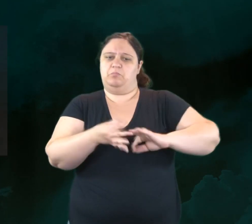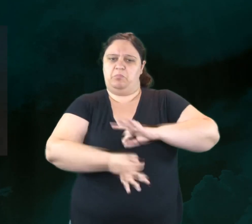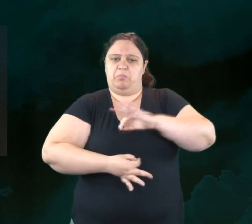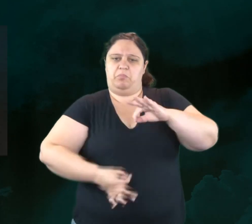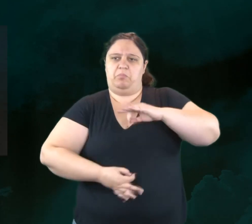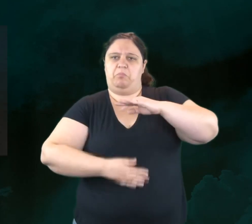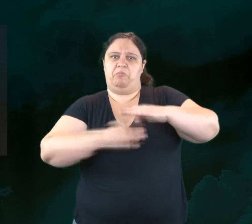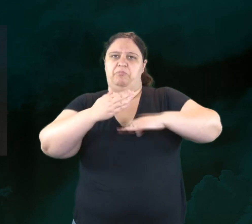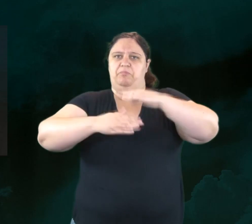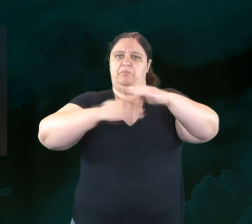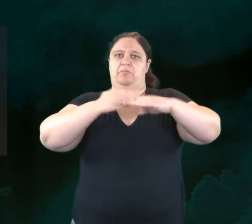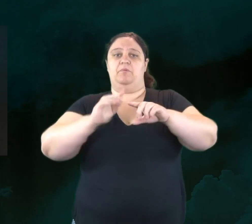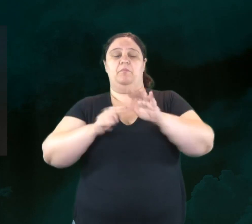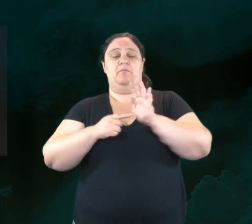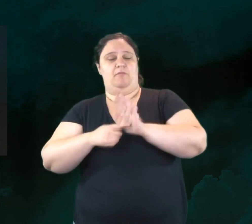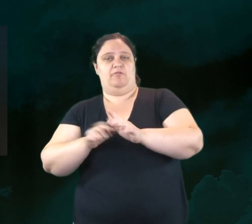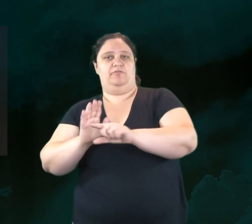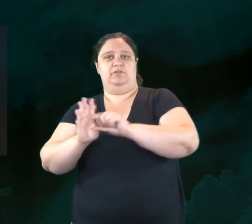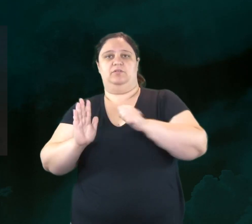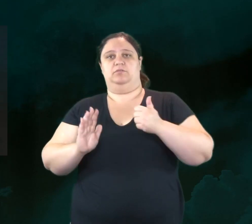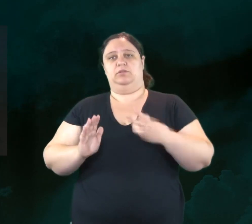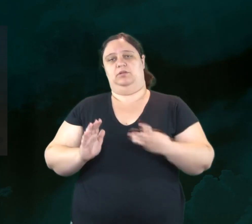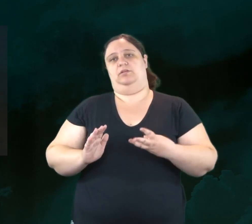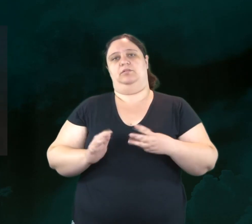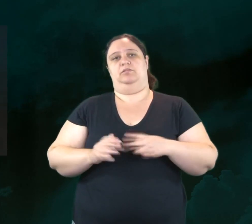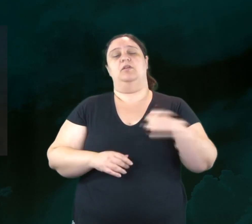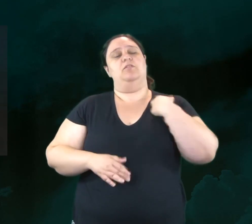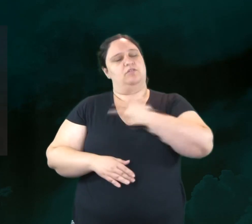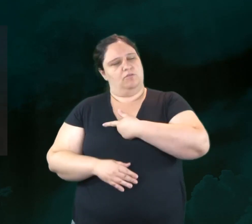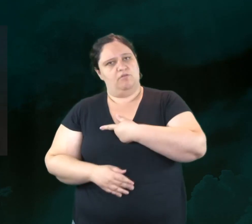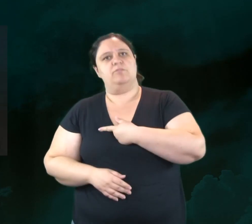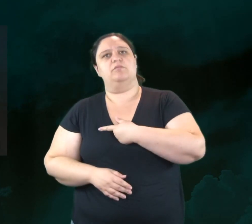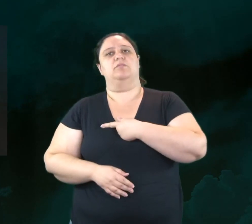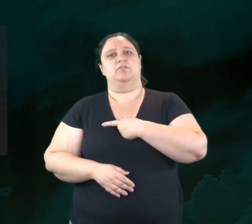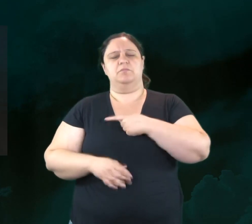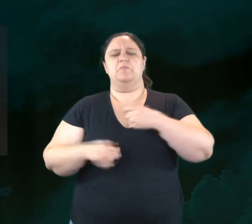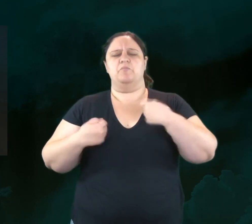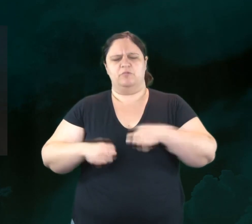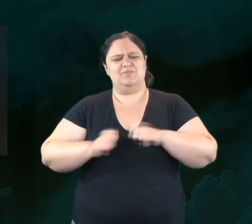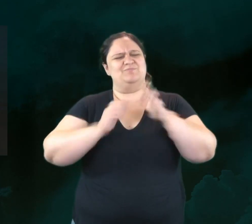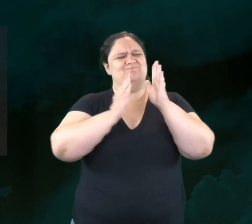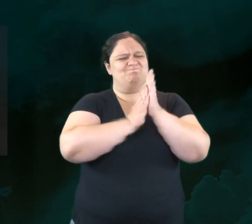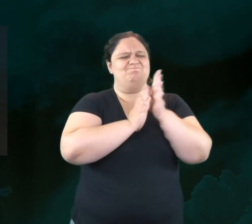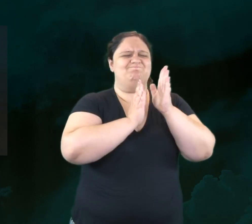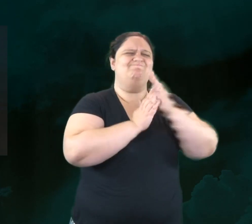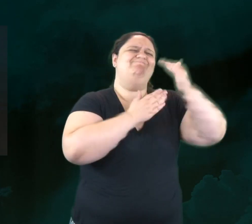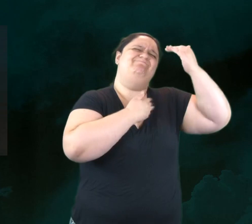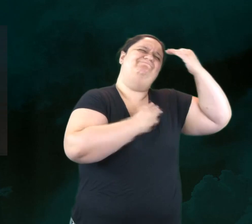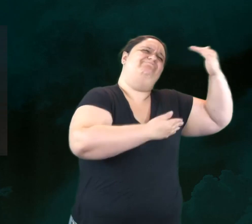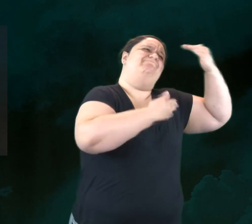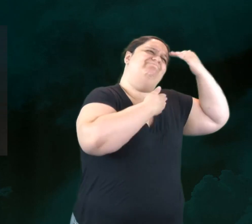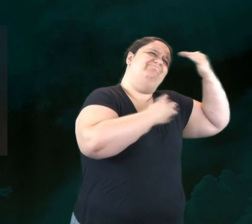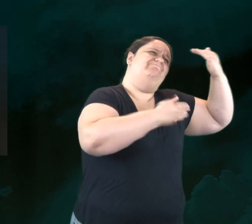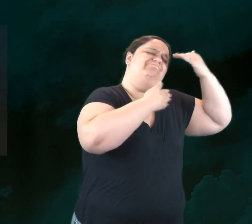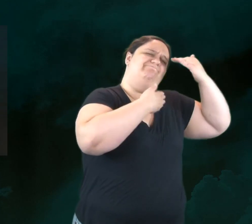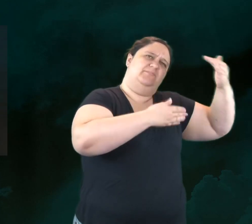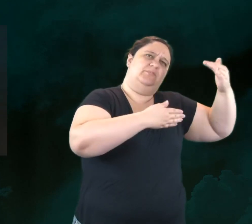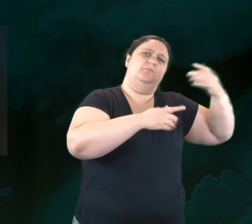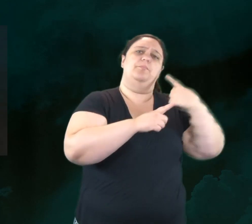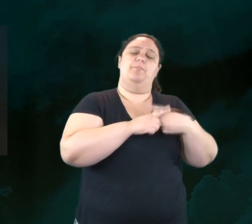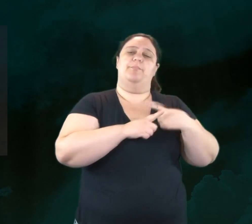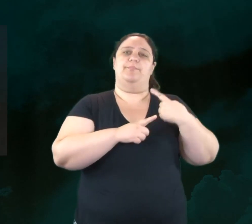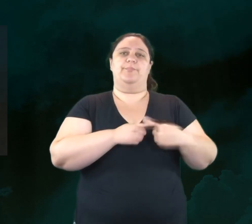razão, ainda temos nós para incessantemente dar graças a Deus, é que tendo vós recebido